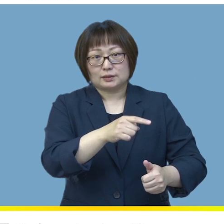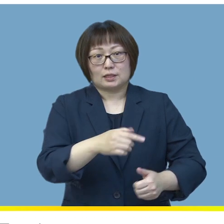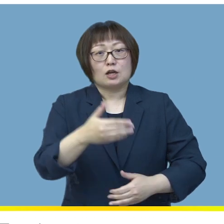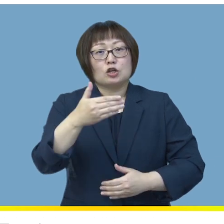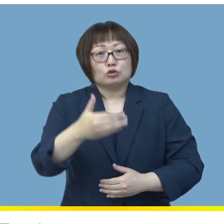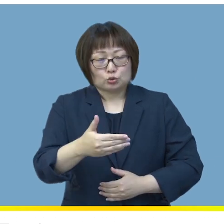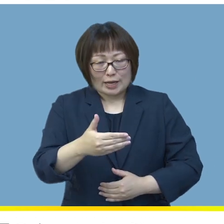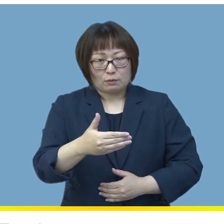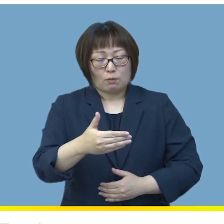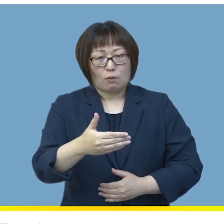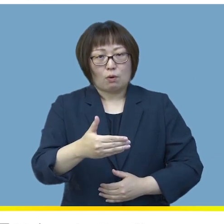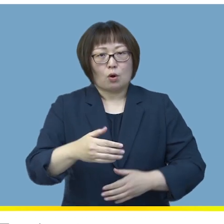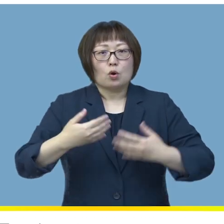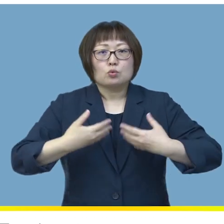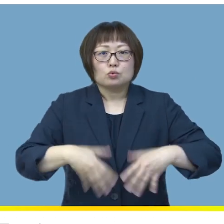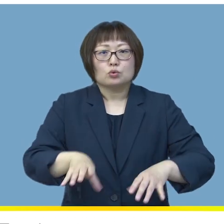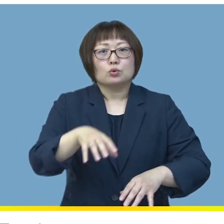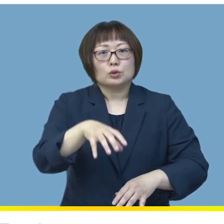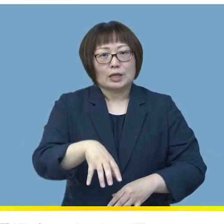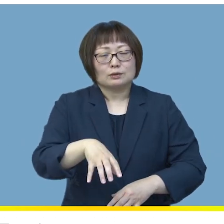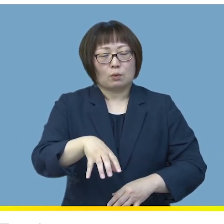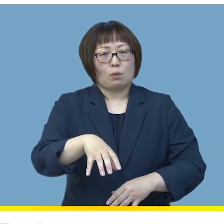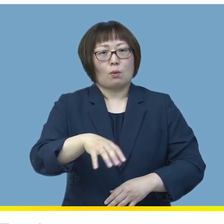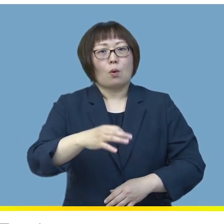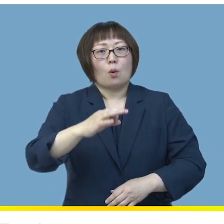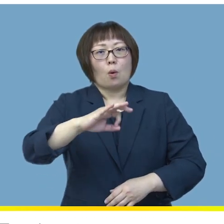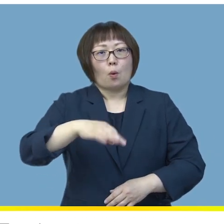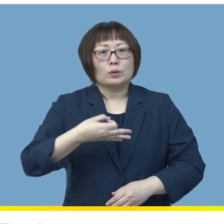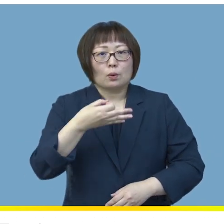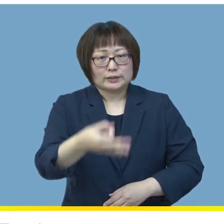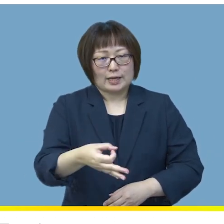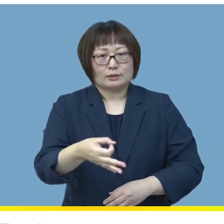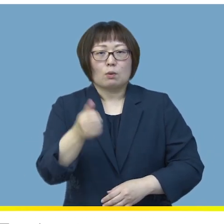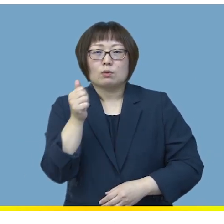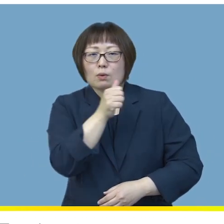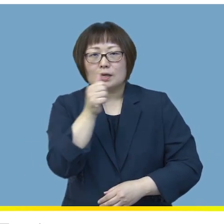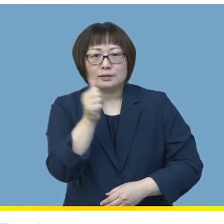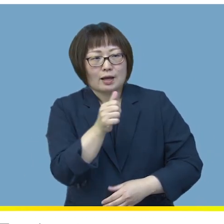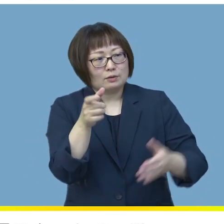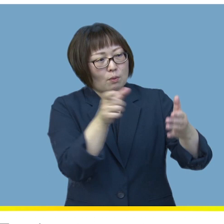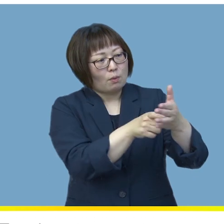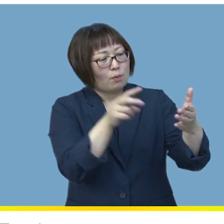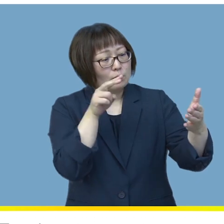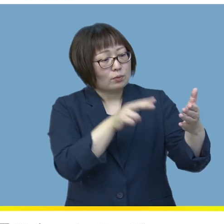クエのふるさと納税のご案内用をご覧下さい